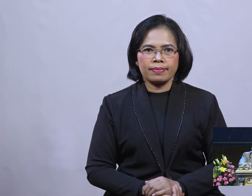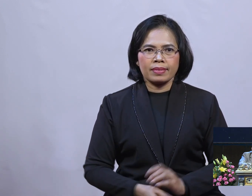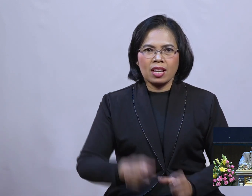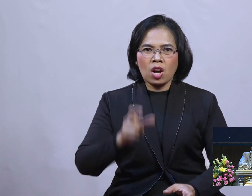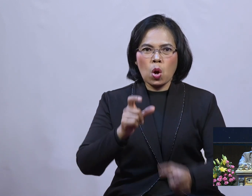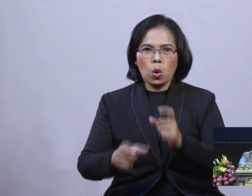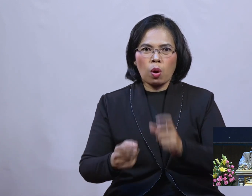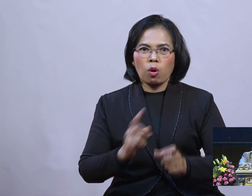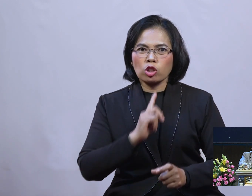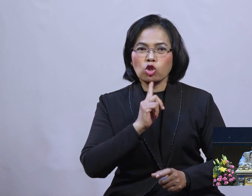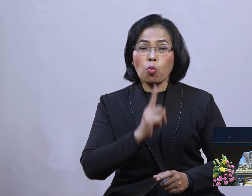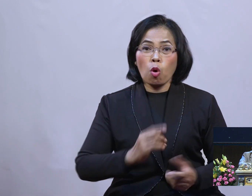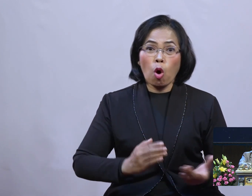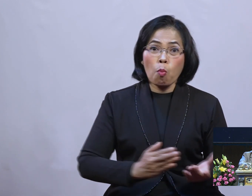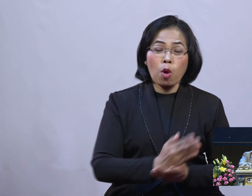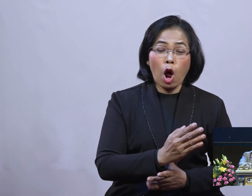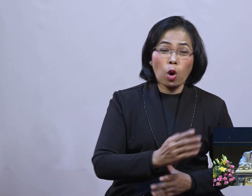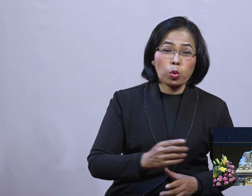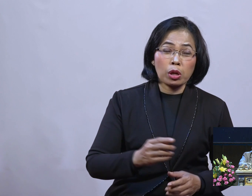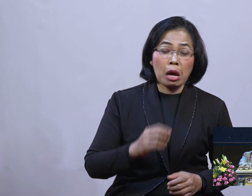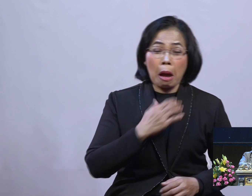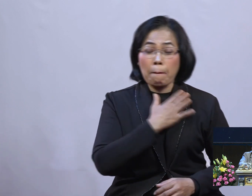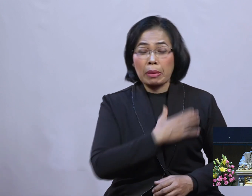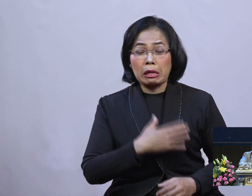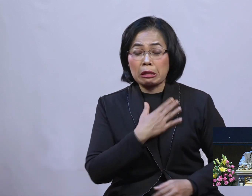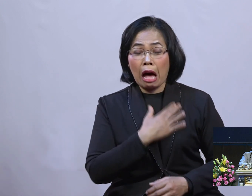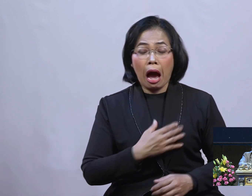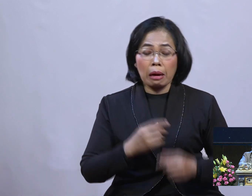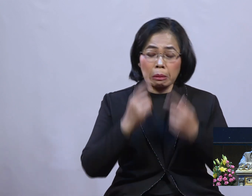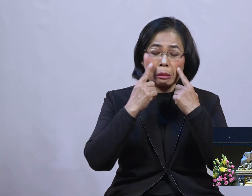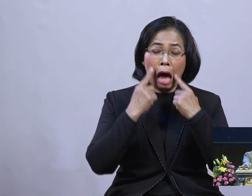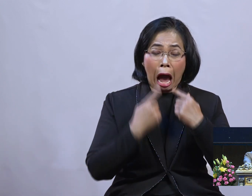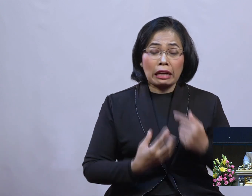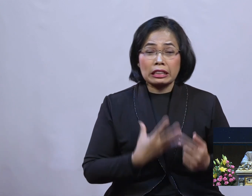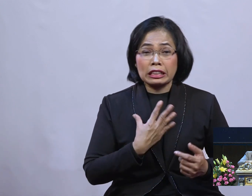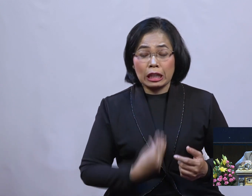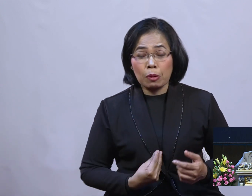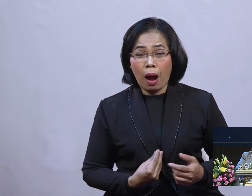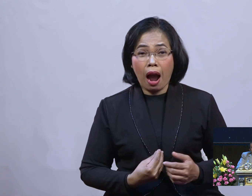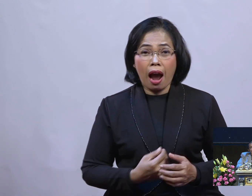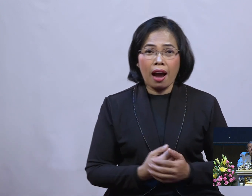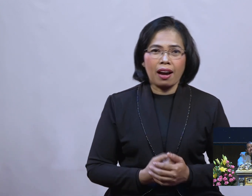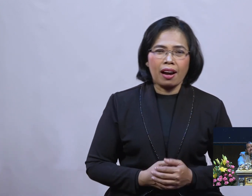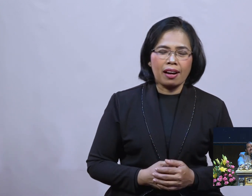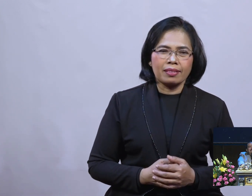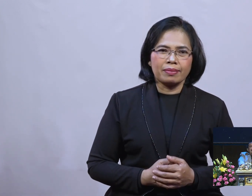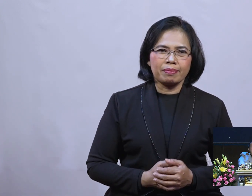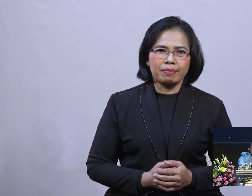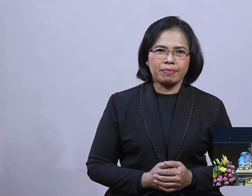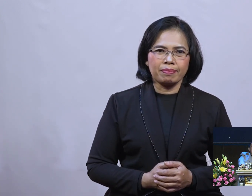Hai orang sombong Romawi penderitaan nangis kecewa merica terdekat sengsara